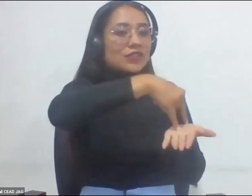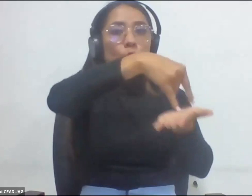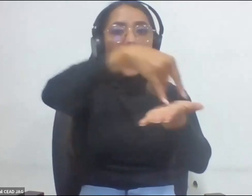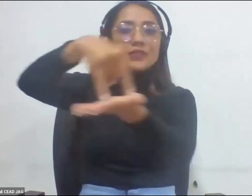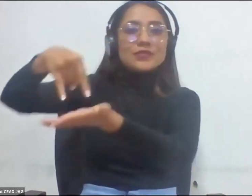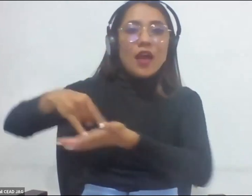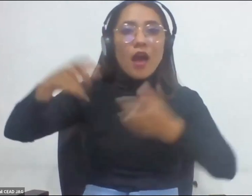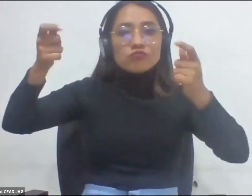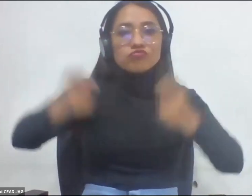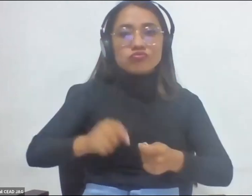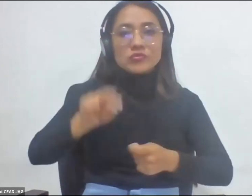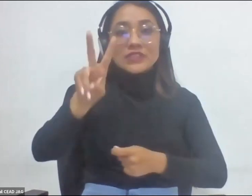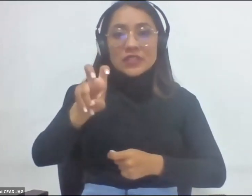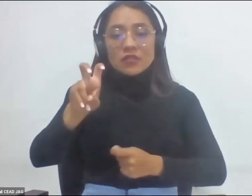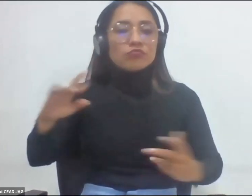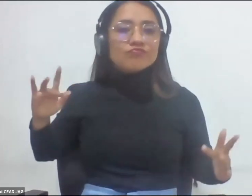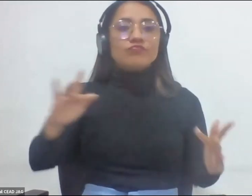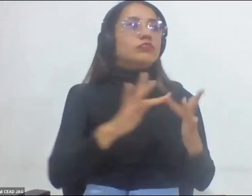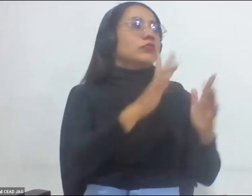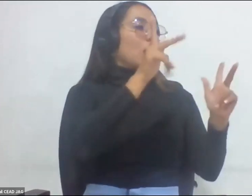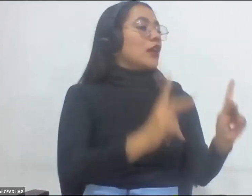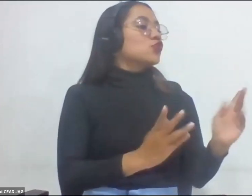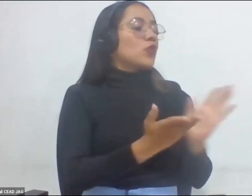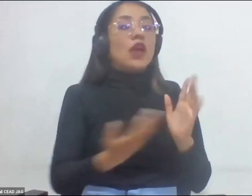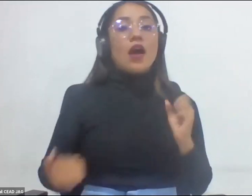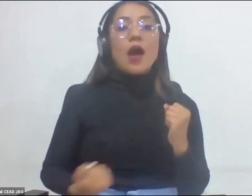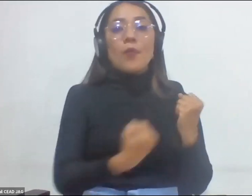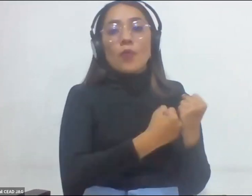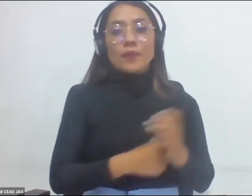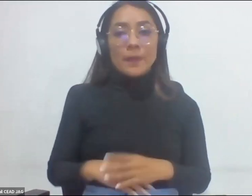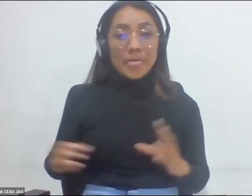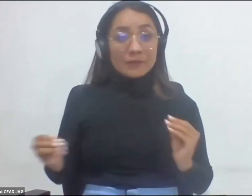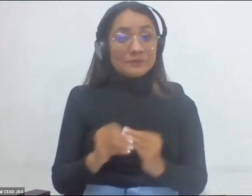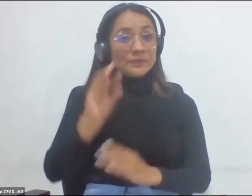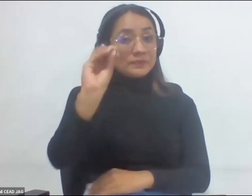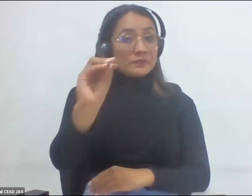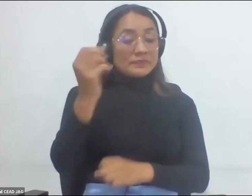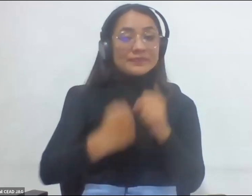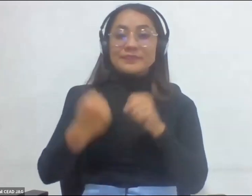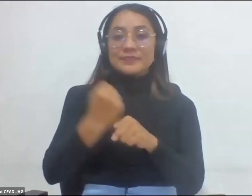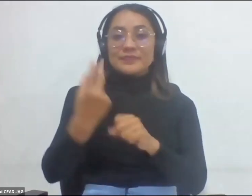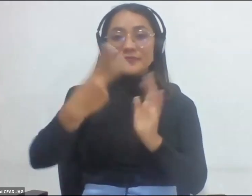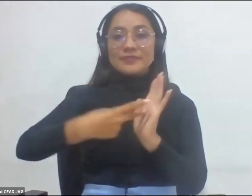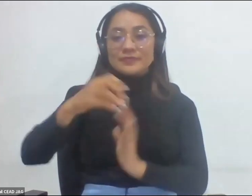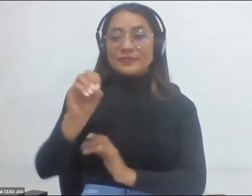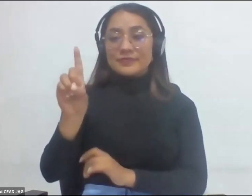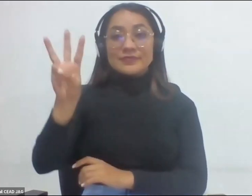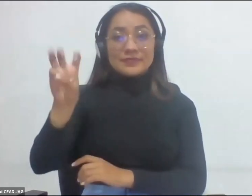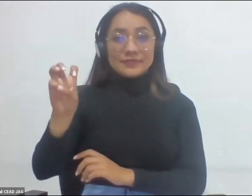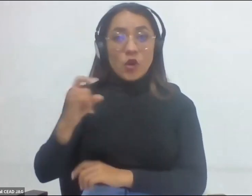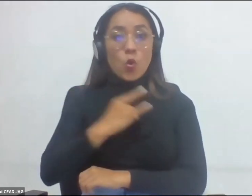en lo disciplinar a nuestros estudiantes y finalmente mencionarles que en el año 2018 la universidad adoptó una